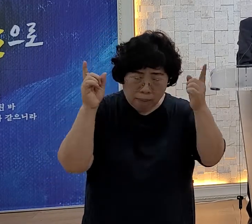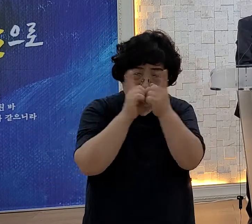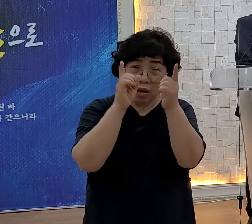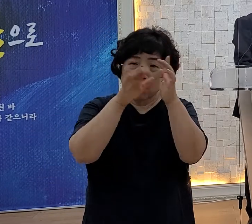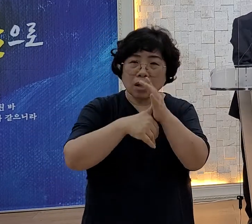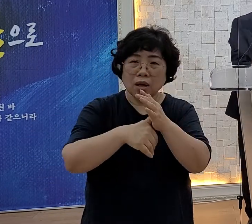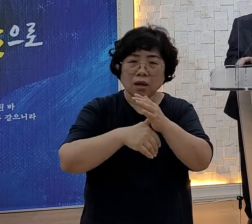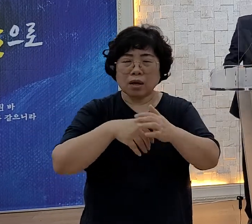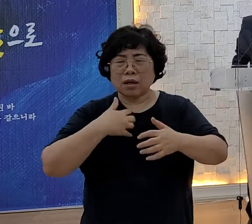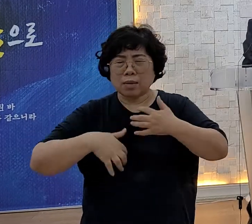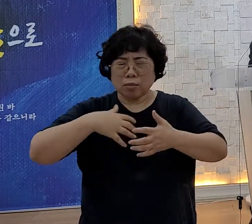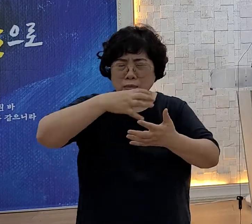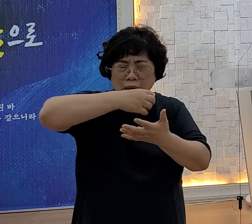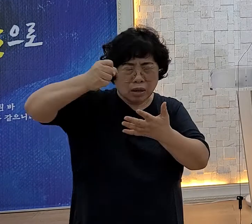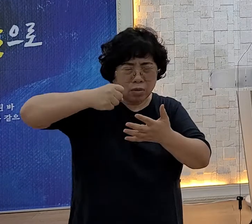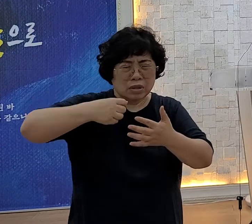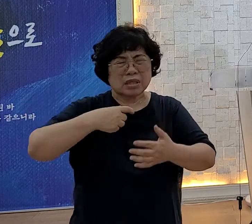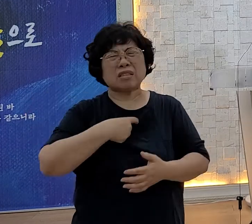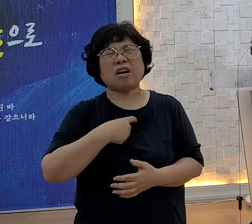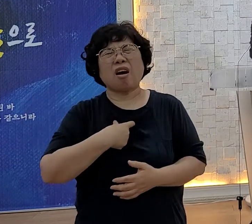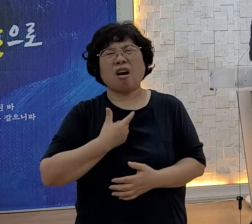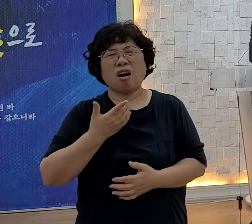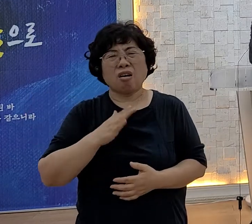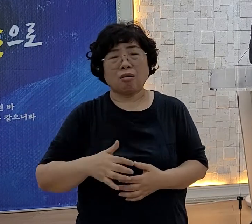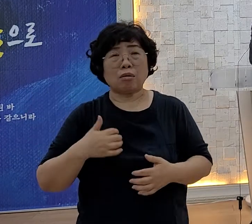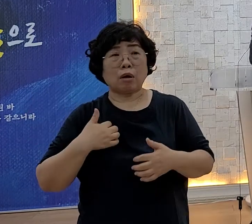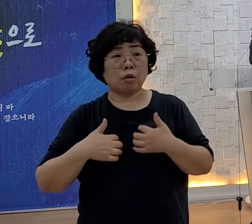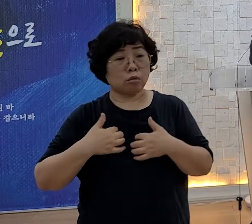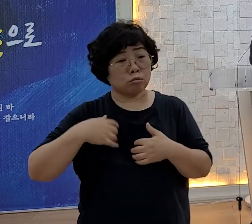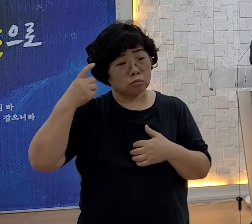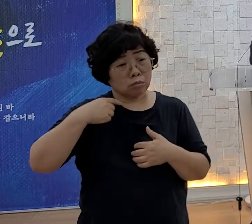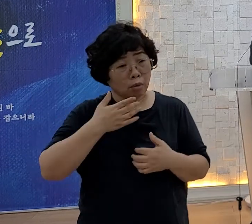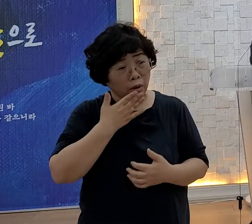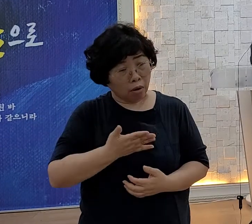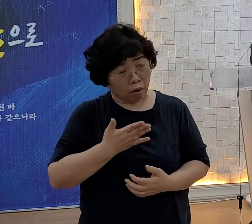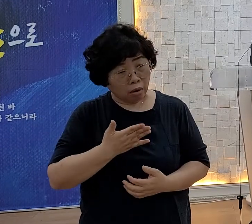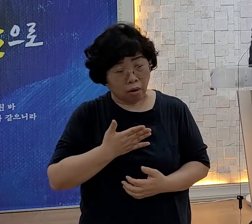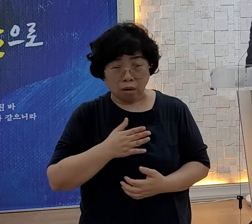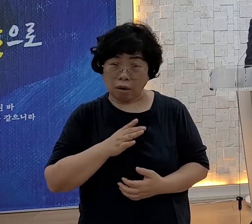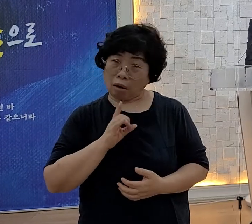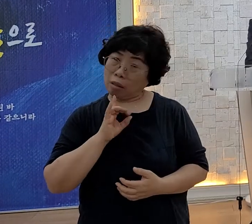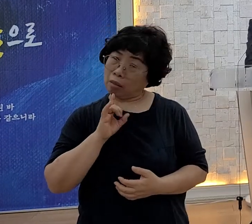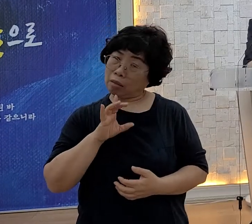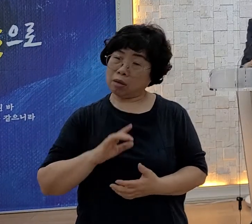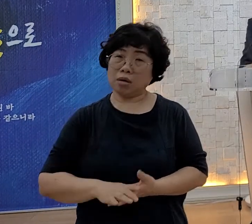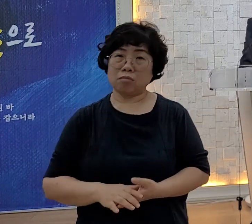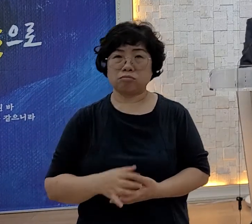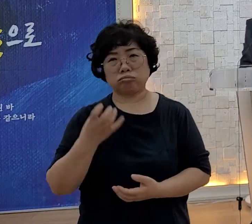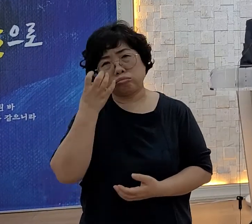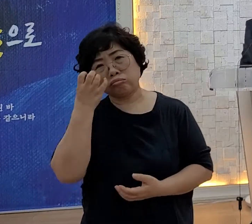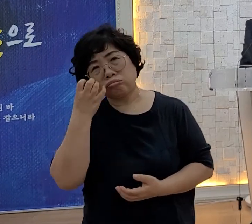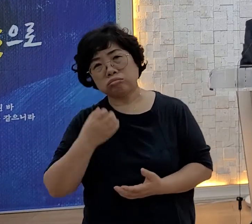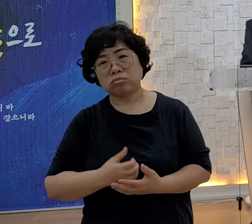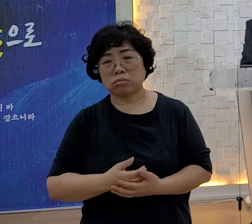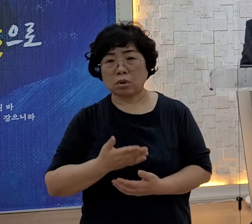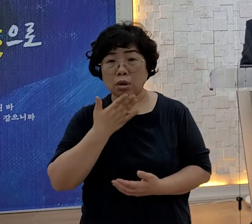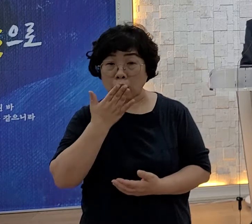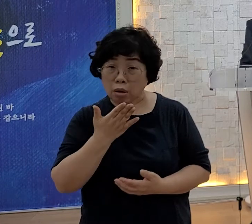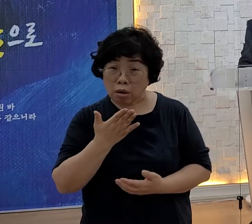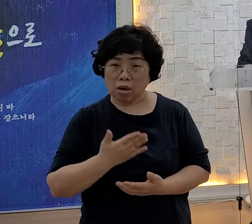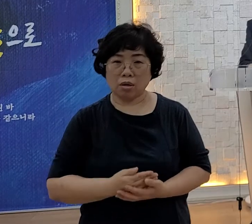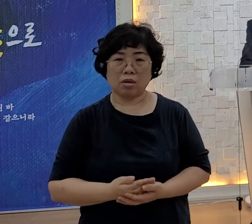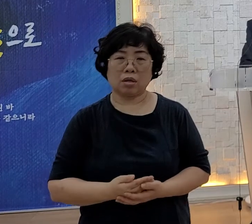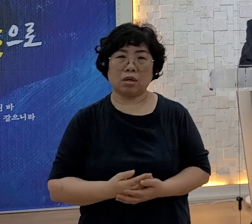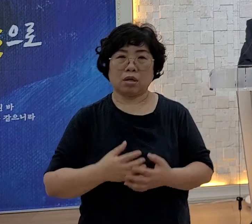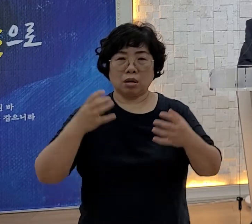기쁨을 빼앗아갈 만큼 싫은데 그 환난 중에 무슨 즐거워할 수가 있습니까? 말이 안 되는 거예요. 어떻게 이게 가능합니까?